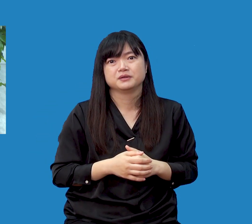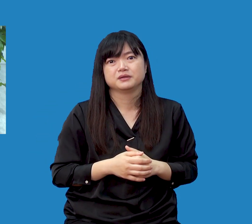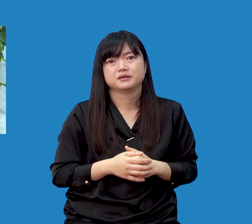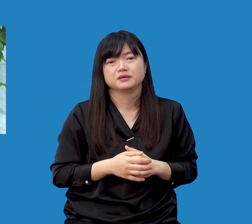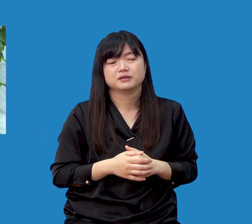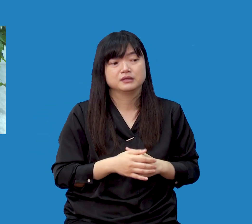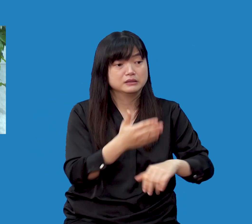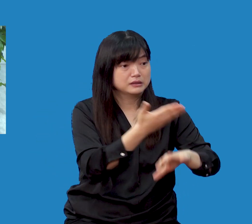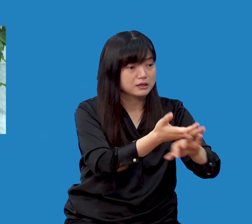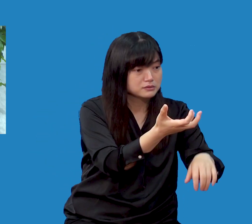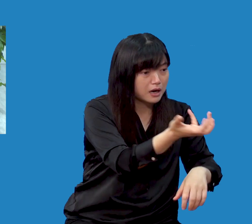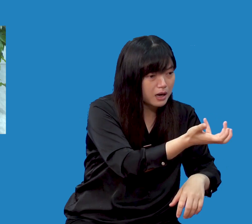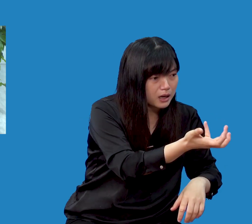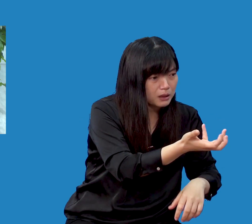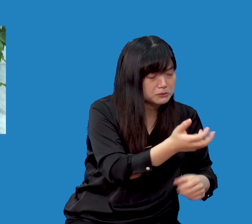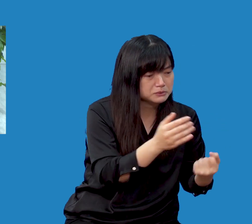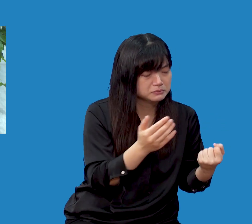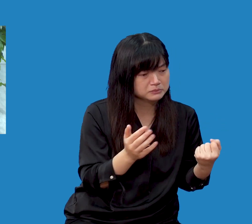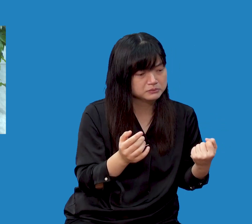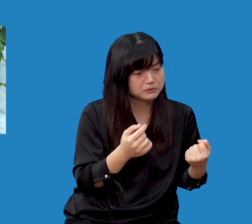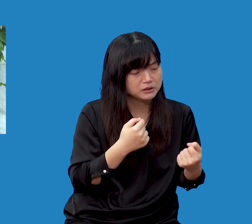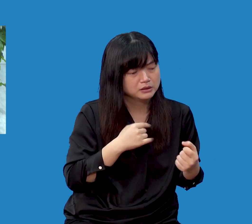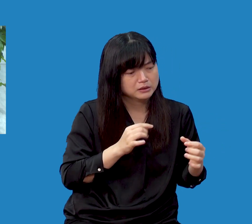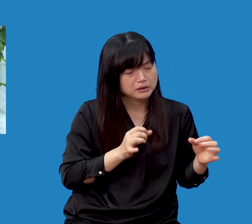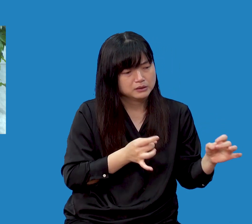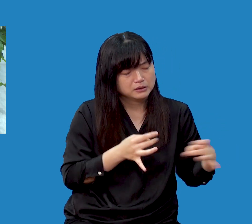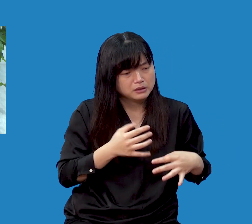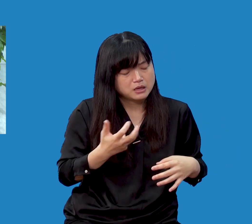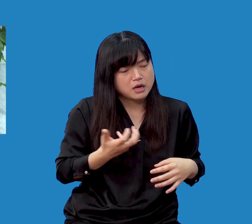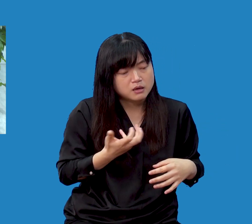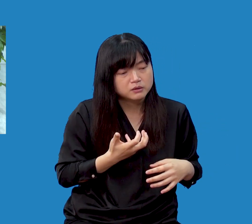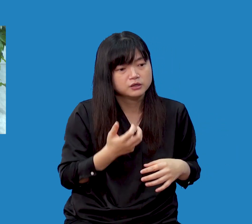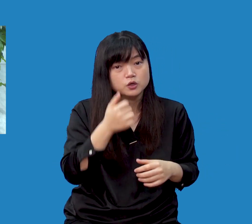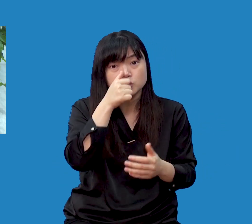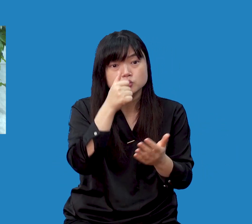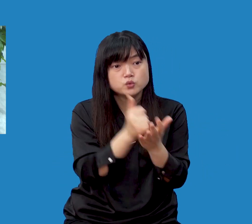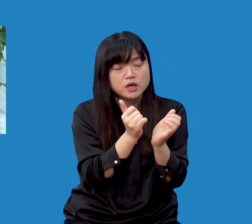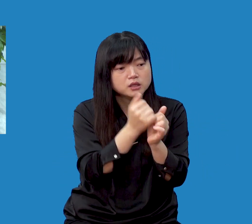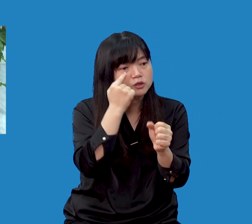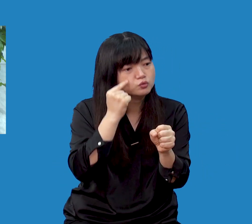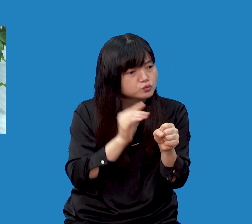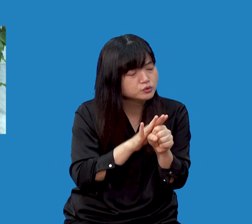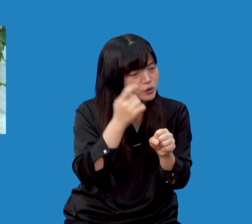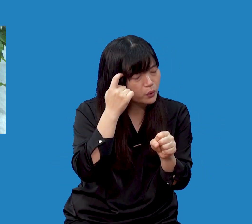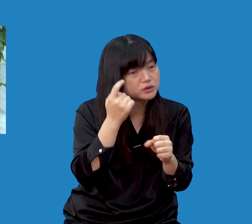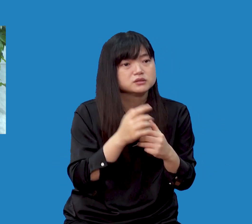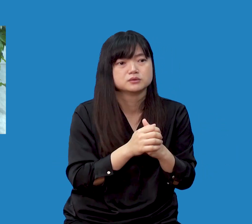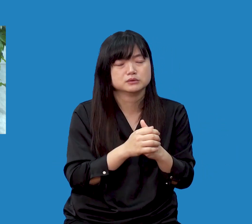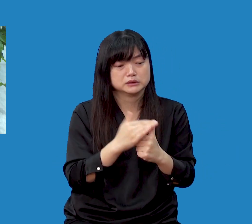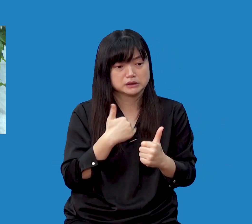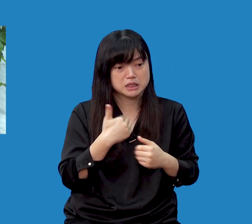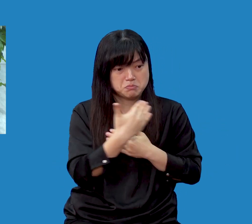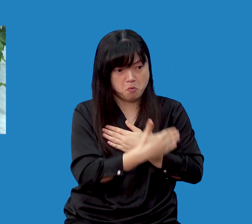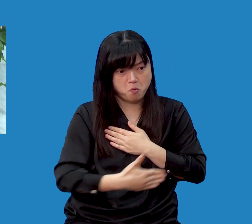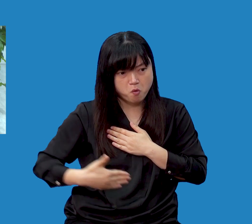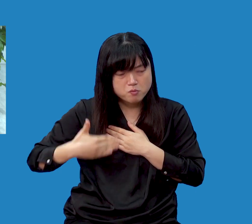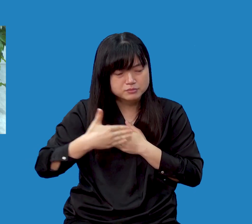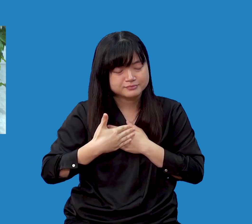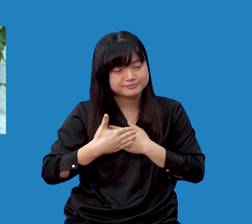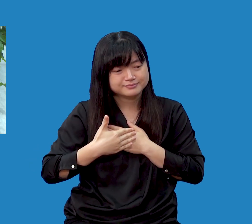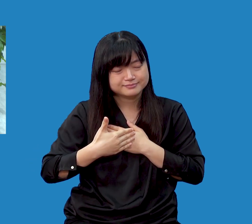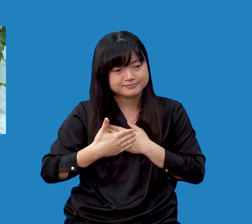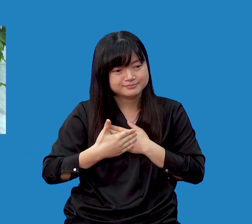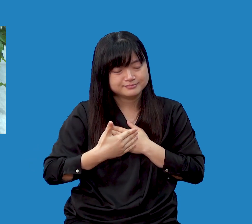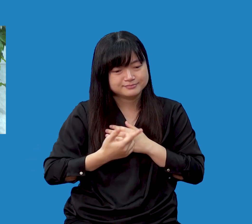타인의 아픔을 볼 때 긍휼히 여깁니다. 죄인을 불쌍히 여기시고 자기 몸을